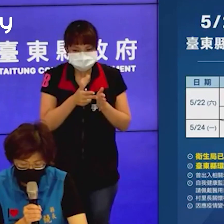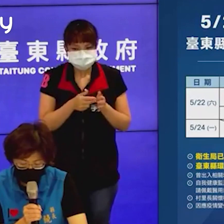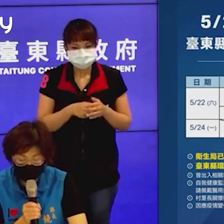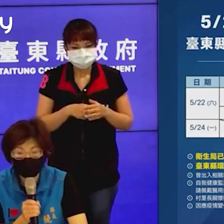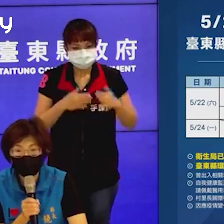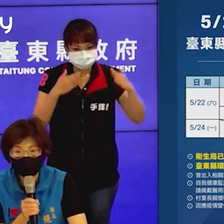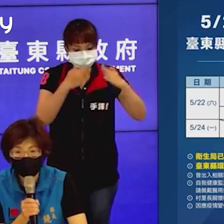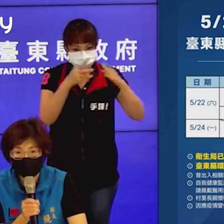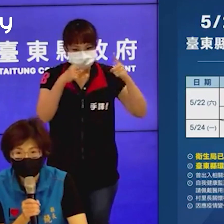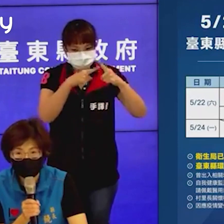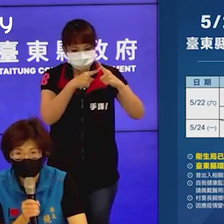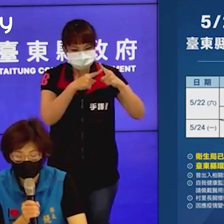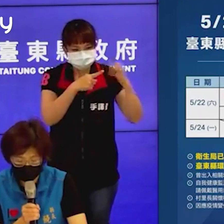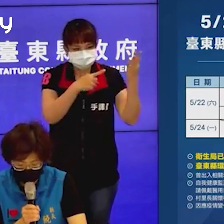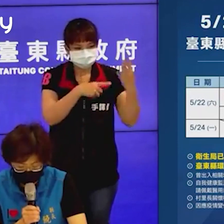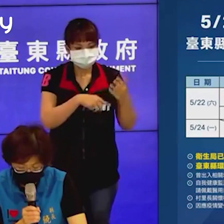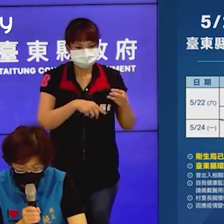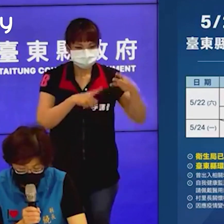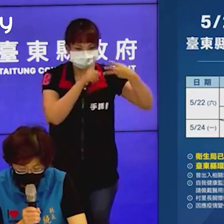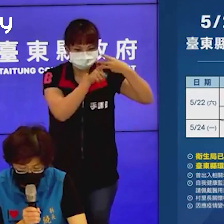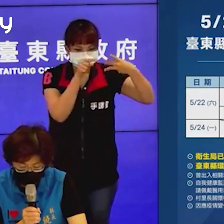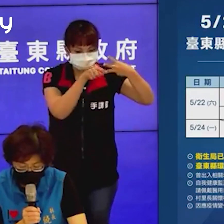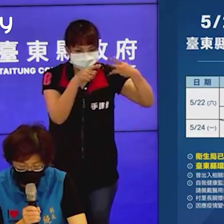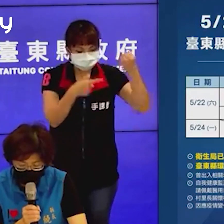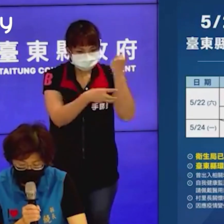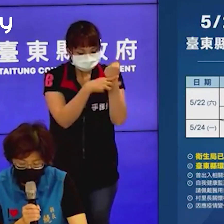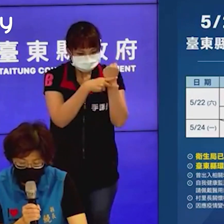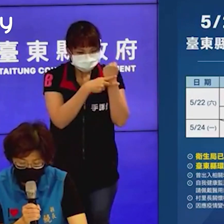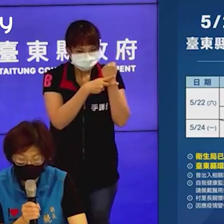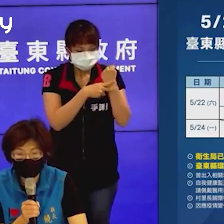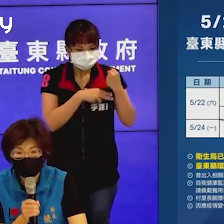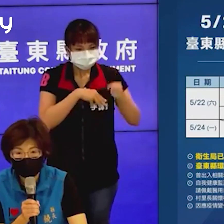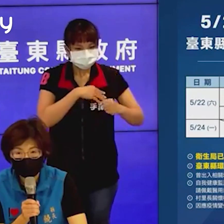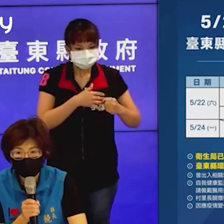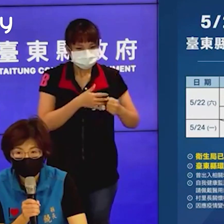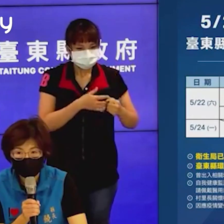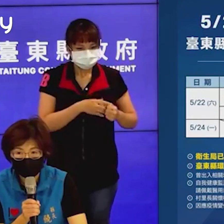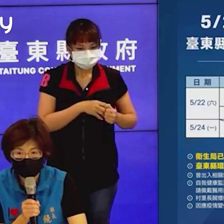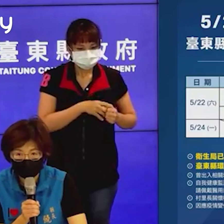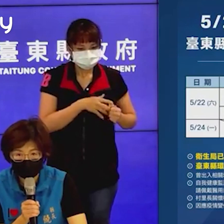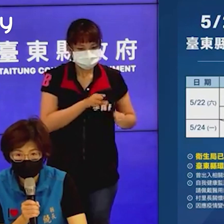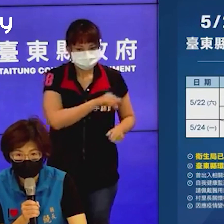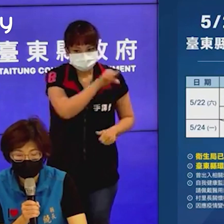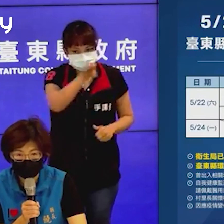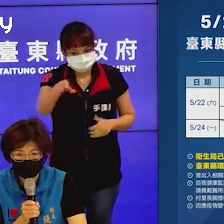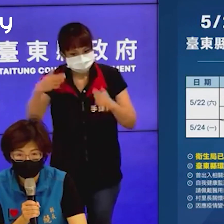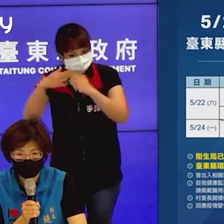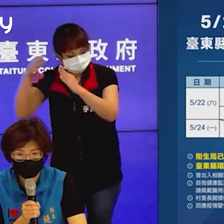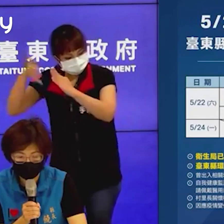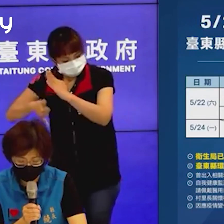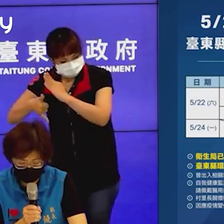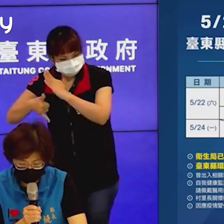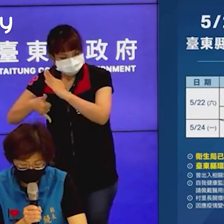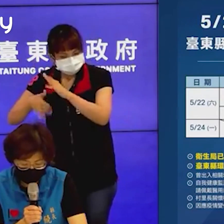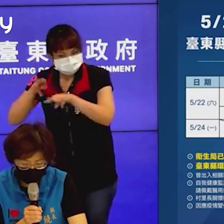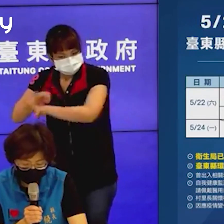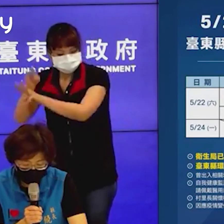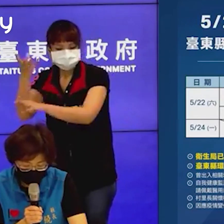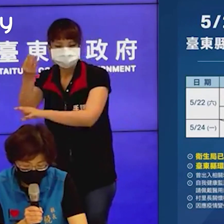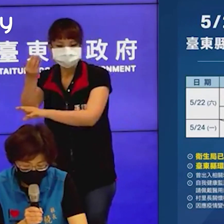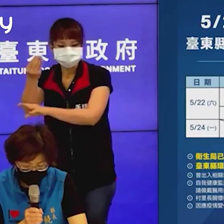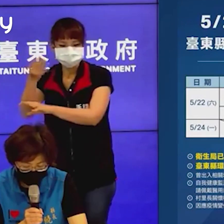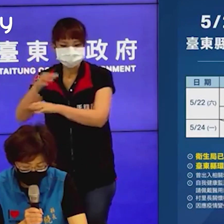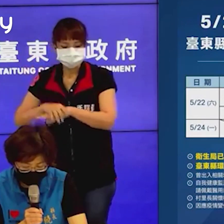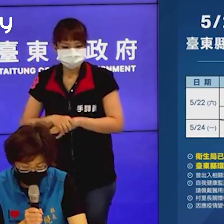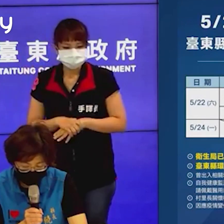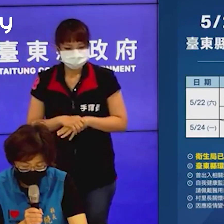家人从玉里接回成功症家中，此后均在家中没有外出的记录，